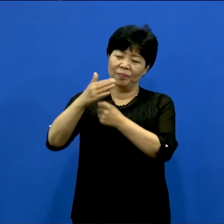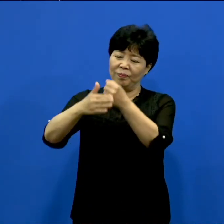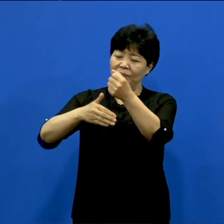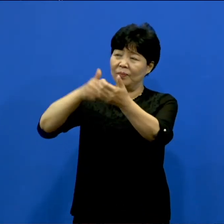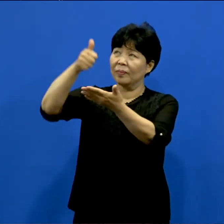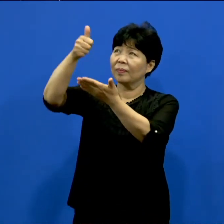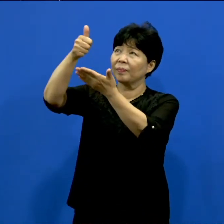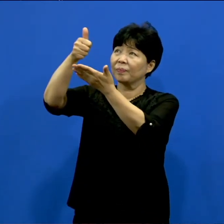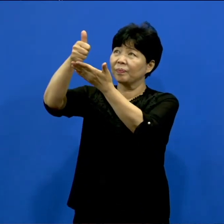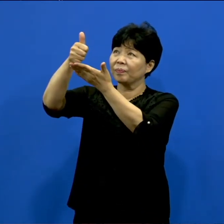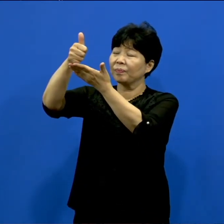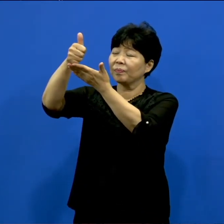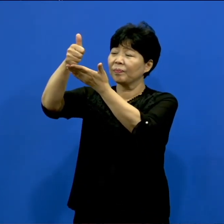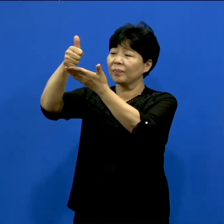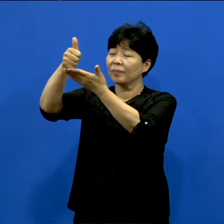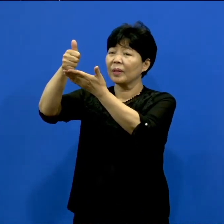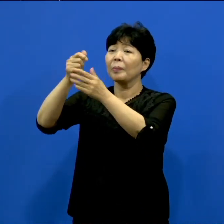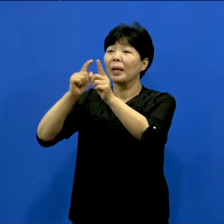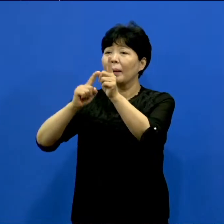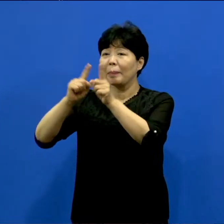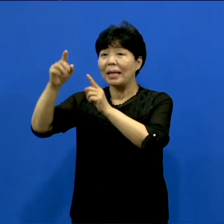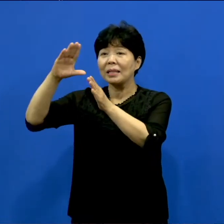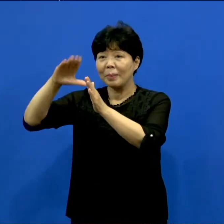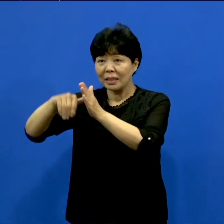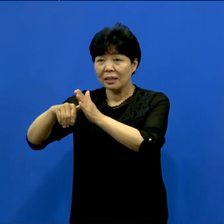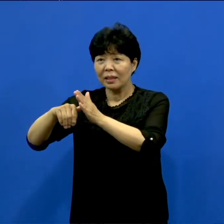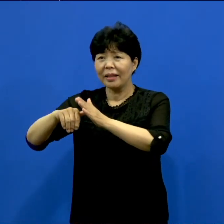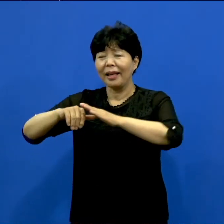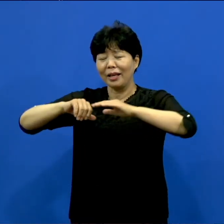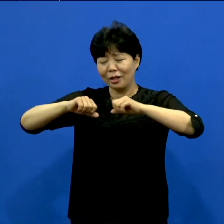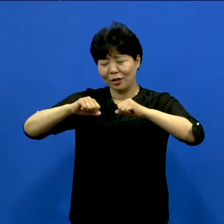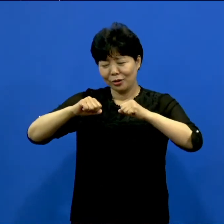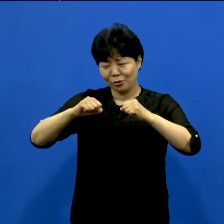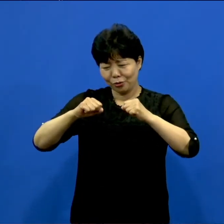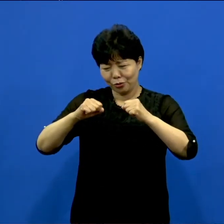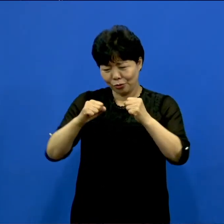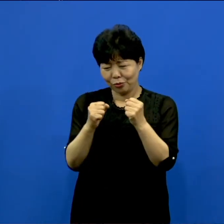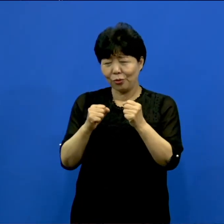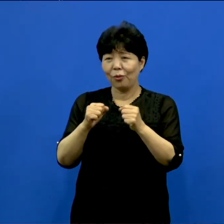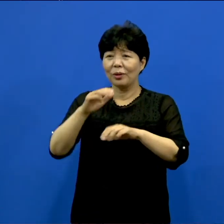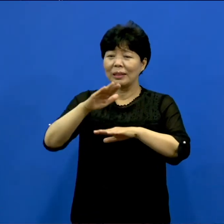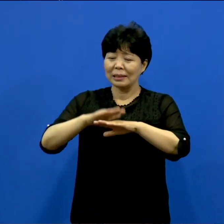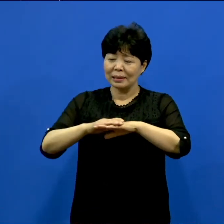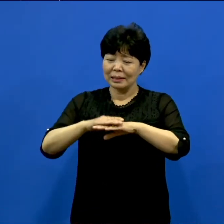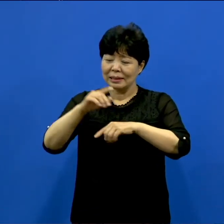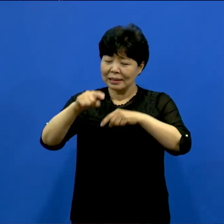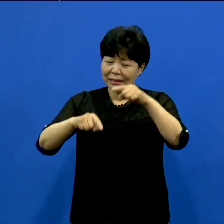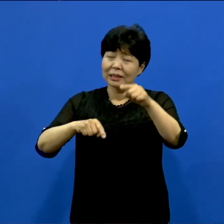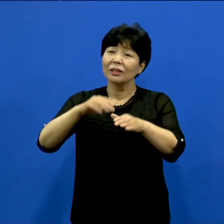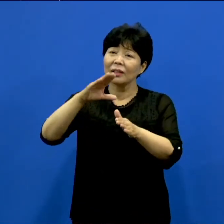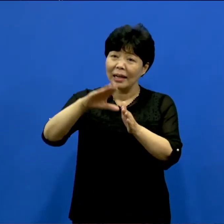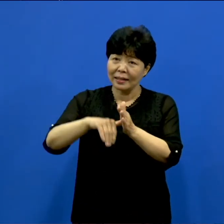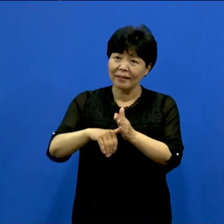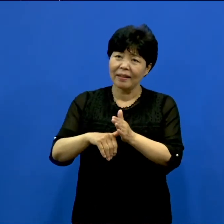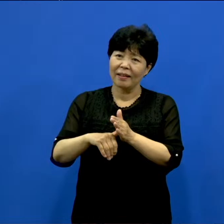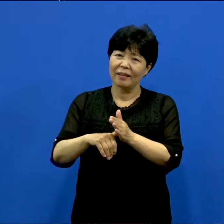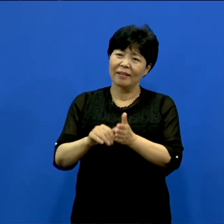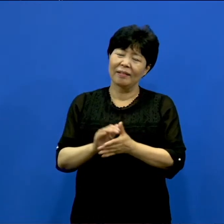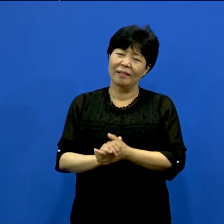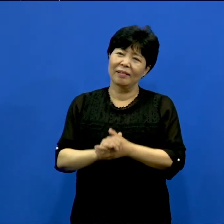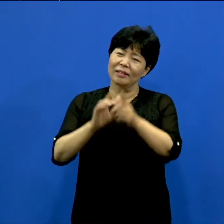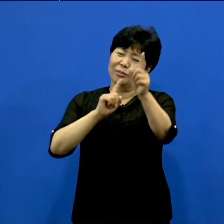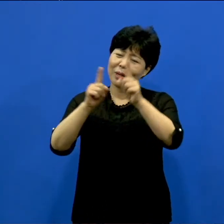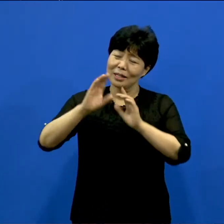하나님을 말씀을 그때 순종에 옮길 때에 그 말씀을 체험하게 되고 그 말씀을